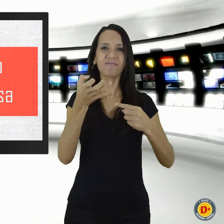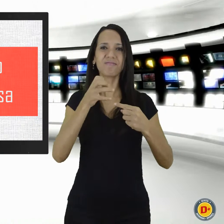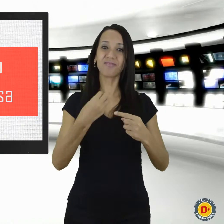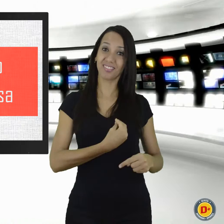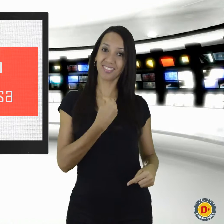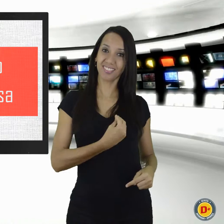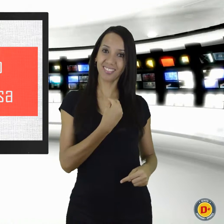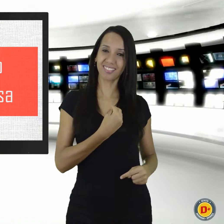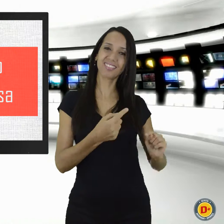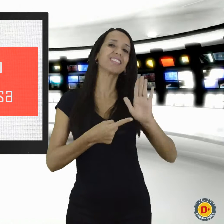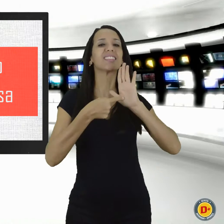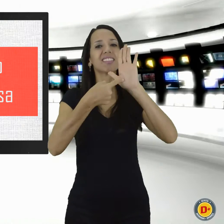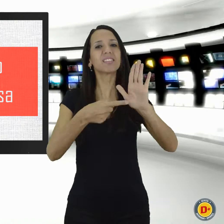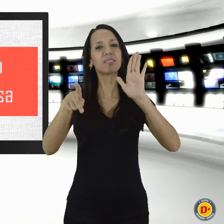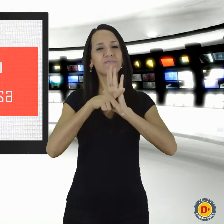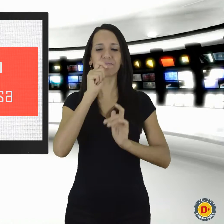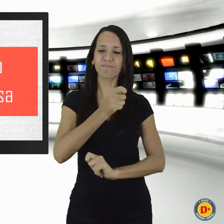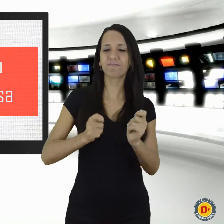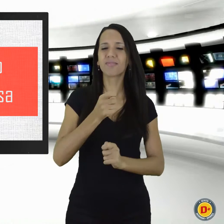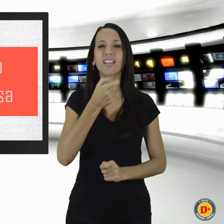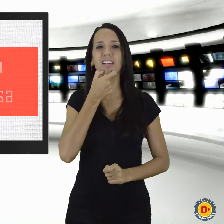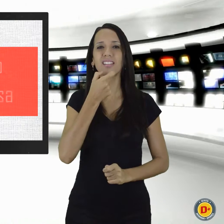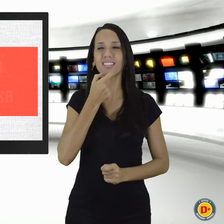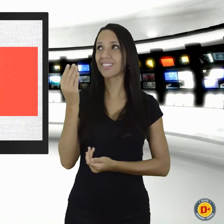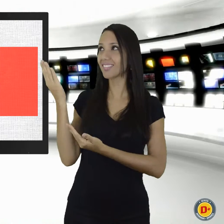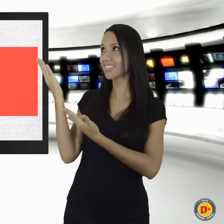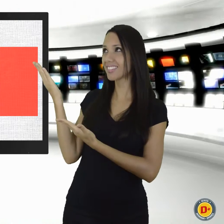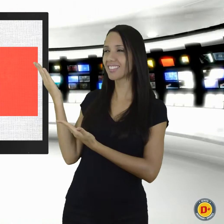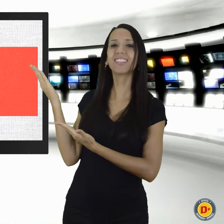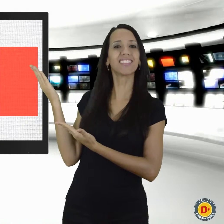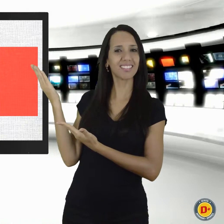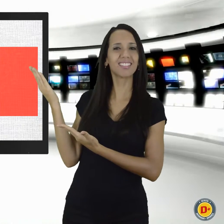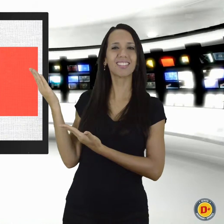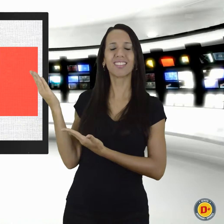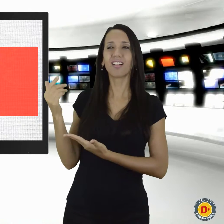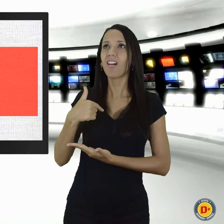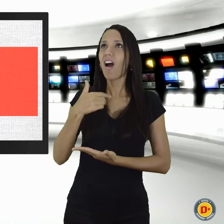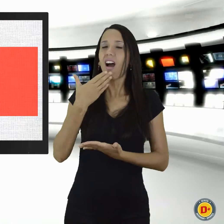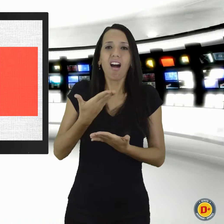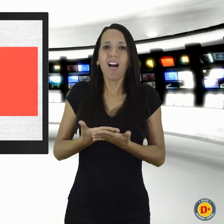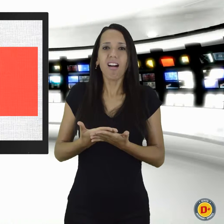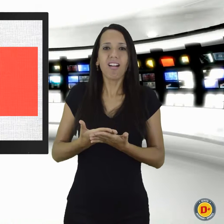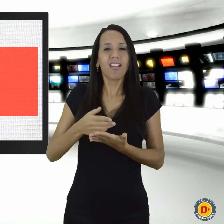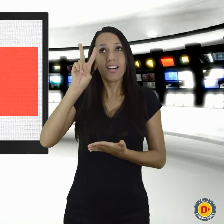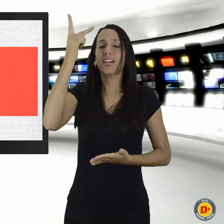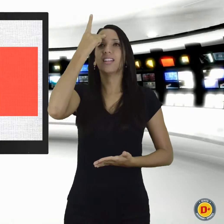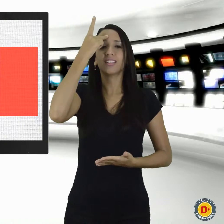vida. A apresentação da banda britânica Queen foi antológico. Aos 16